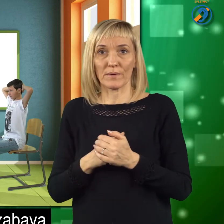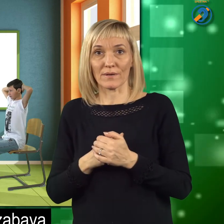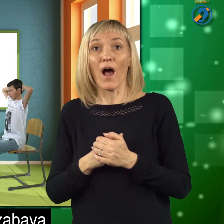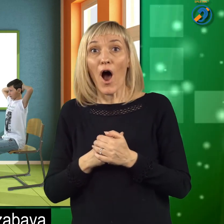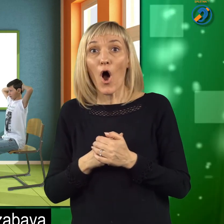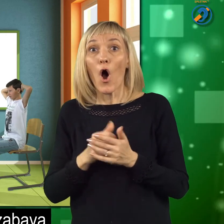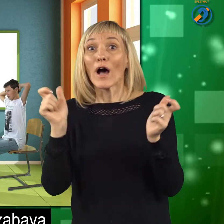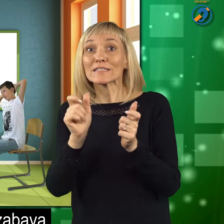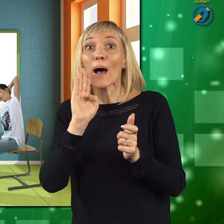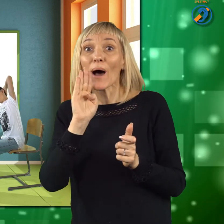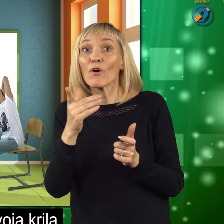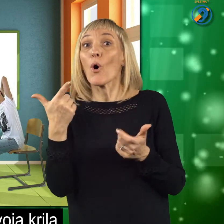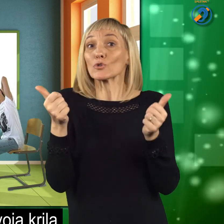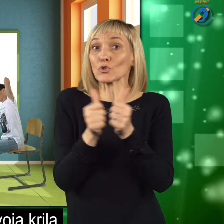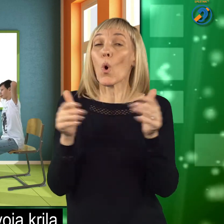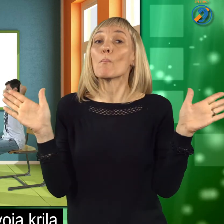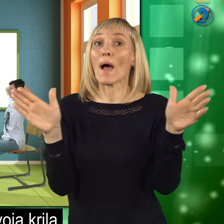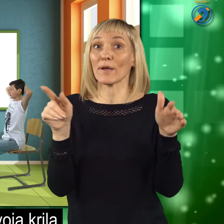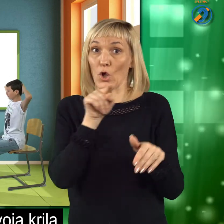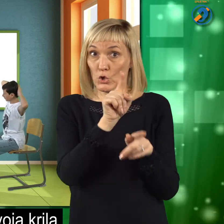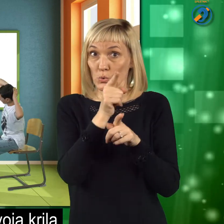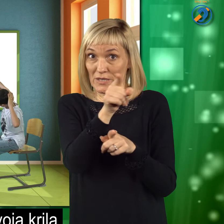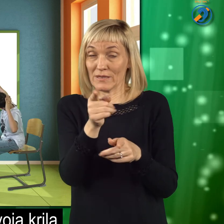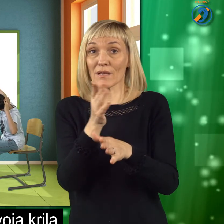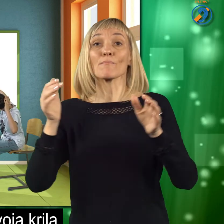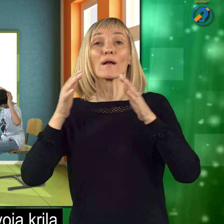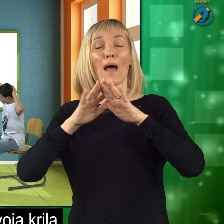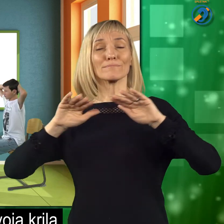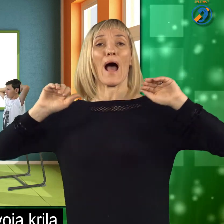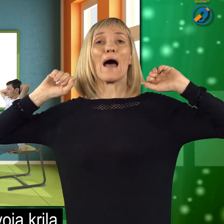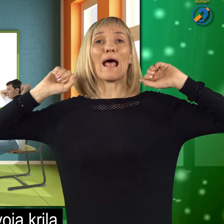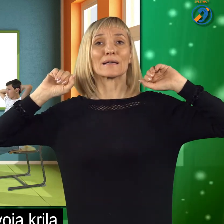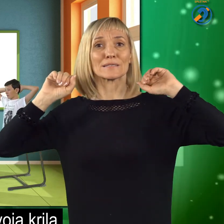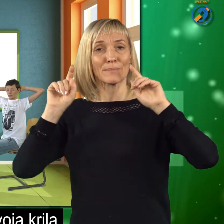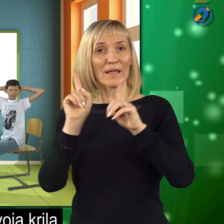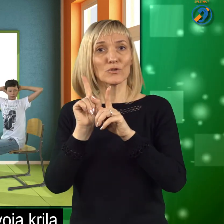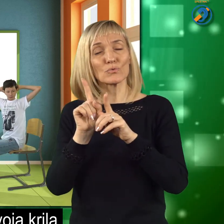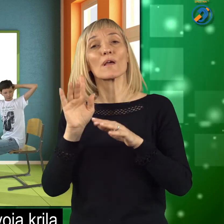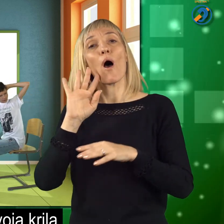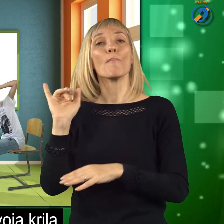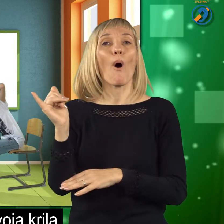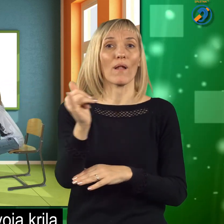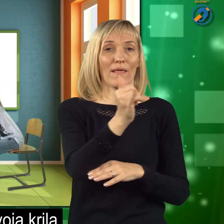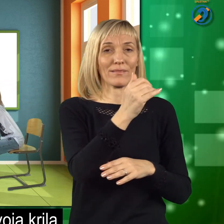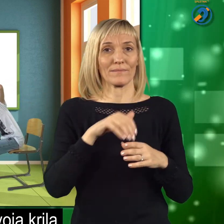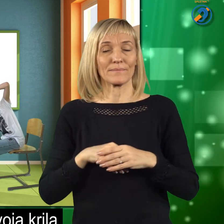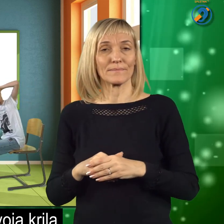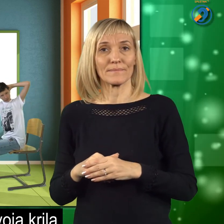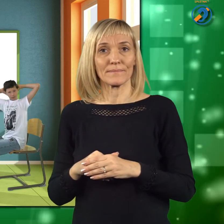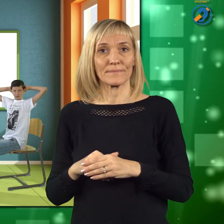z metuljem na potep, razpni zdaj svoja krila. Izdih, čez stran prelet.